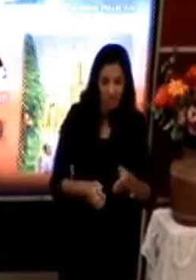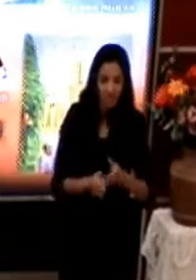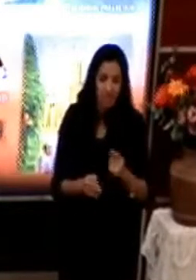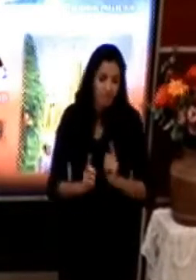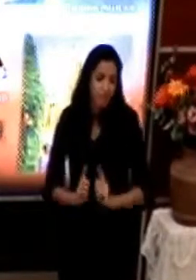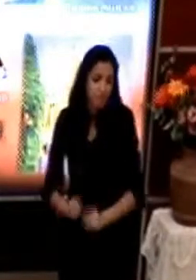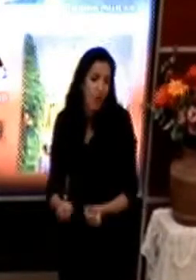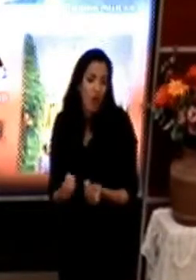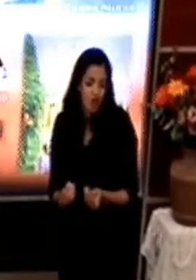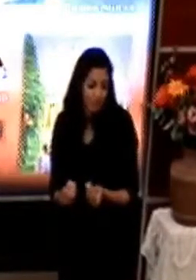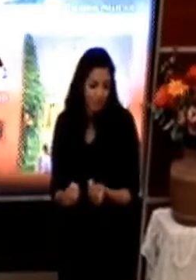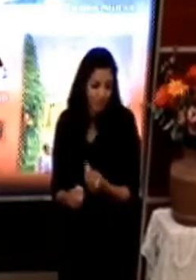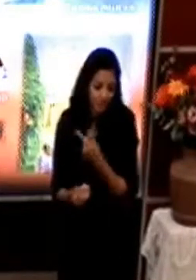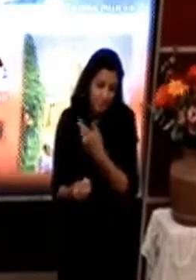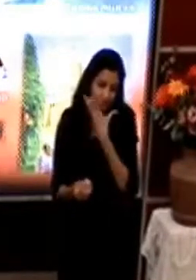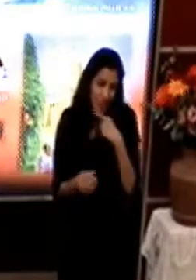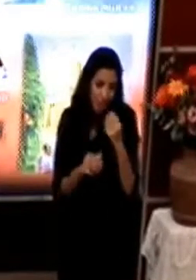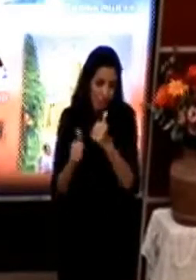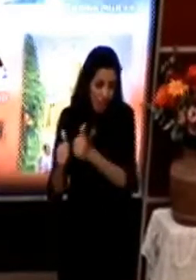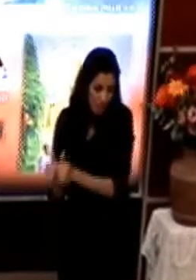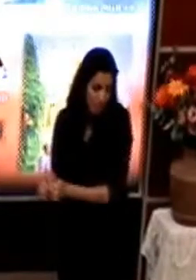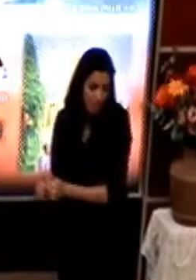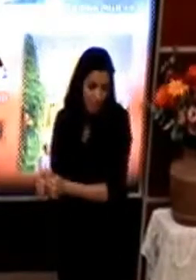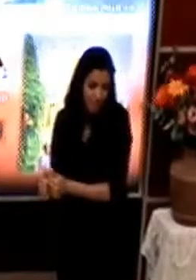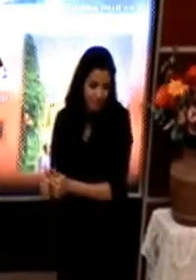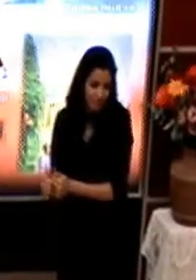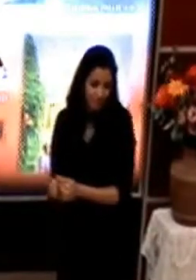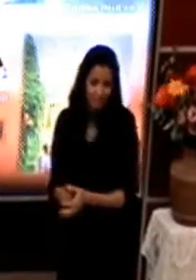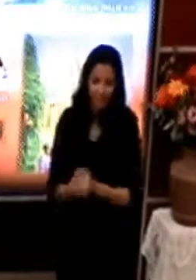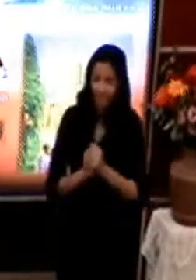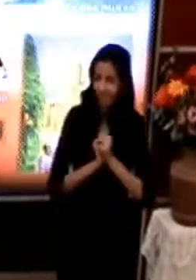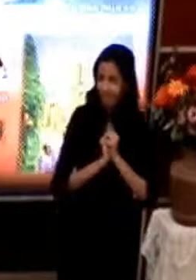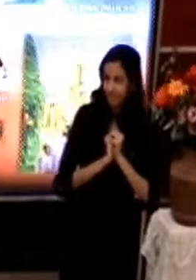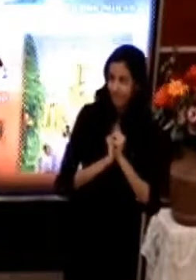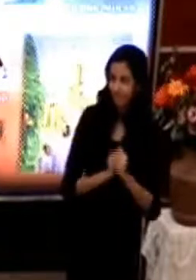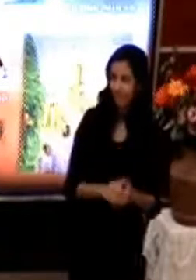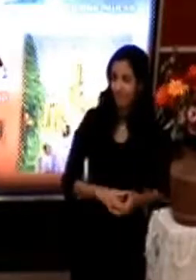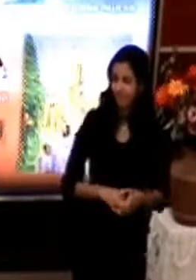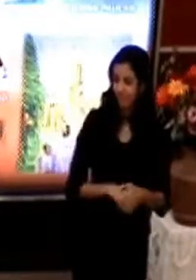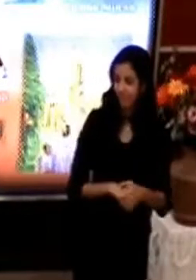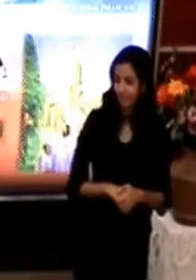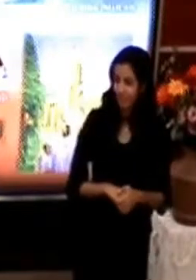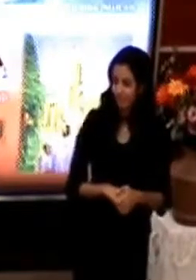esta historia. Pero sé cómo va a finalizar. Amén.